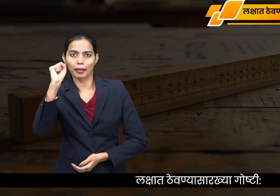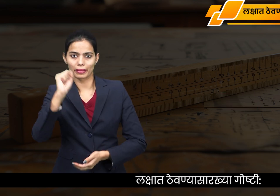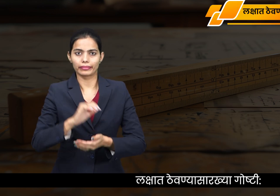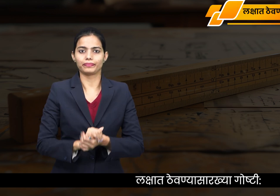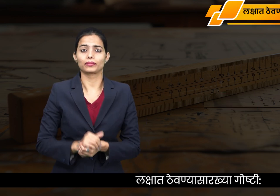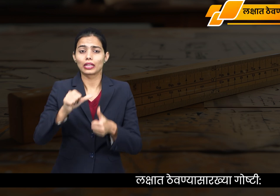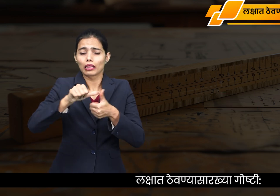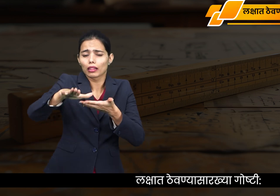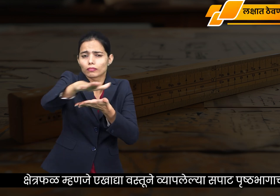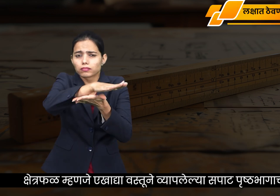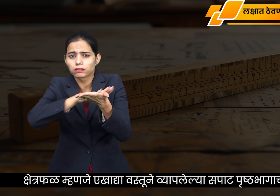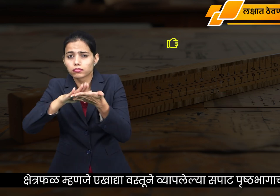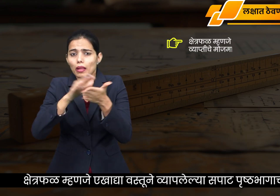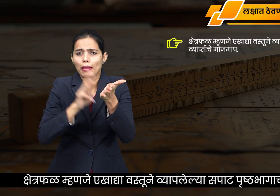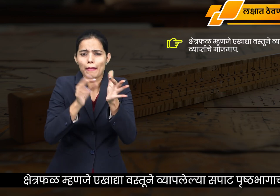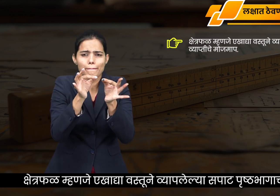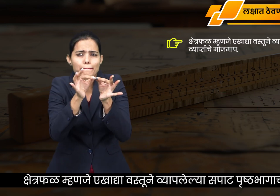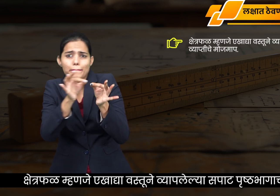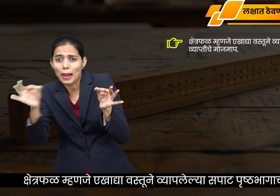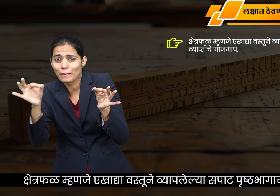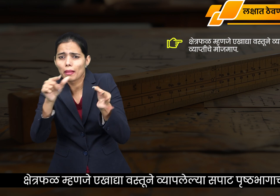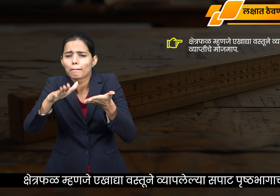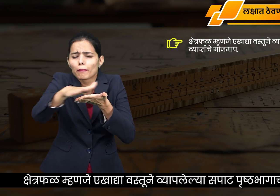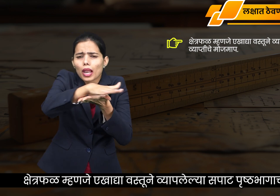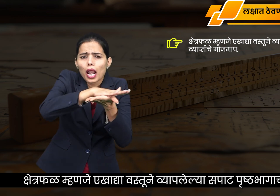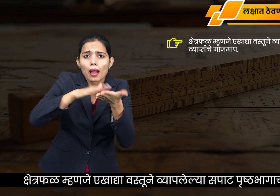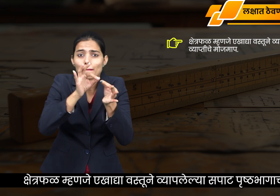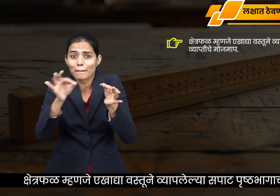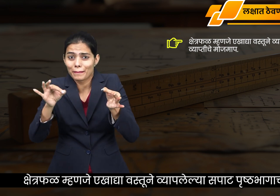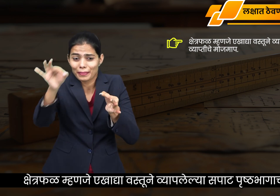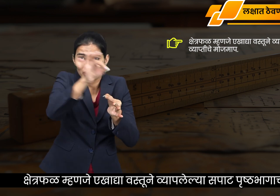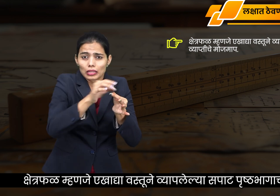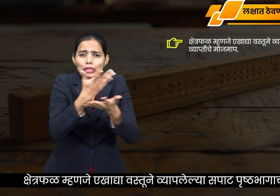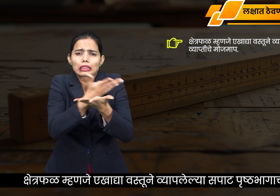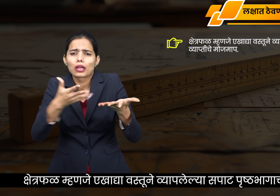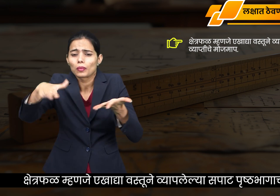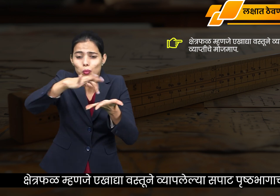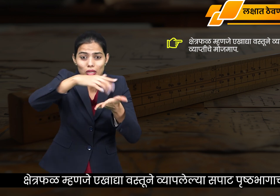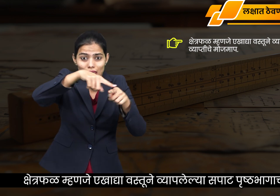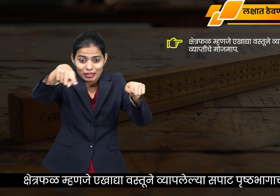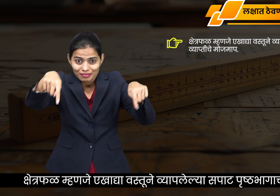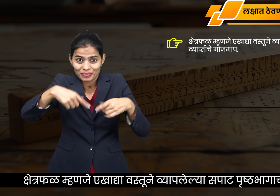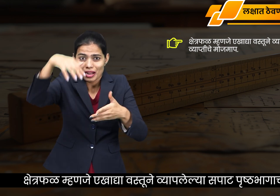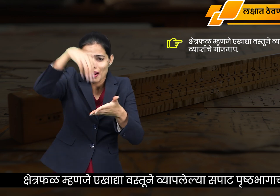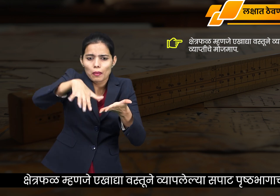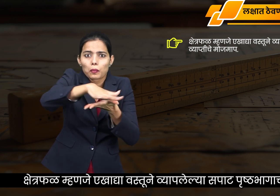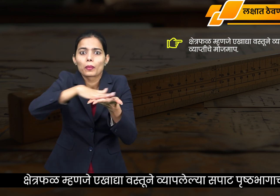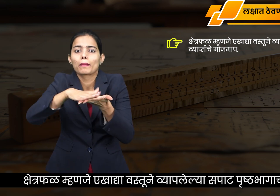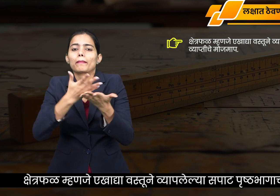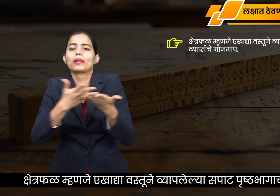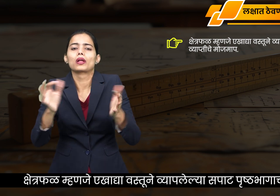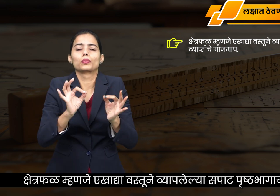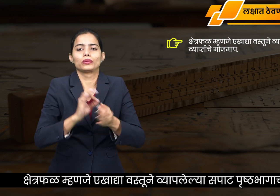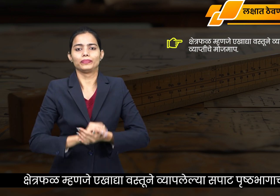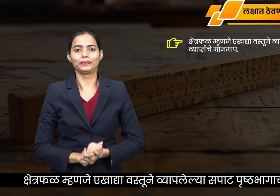लक्षात ठेवण्यासारख्या गोष्टी. क्षेत्रफळ म्हणजे एखाद्या वस्तूने व्यापलेल्या सपाट पृष्ठभागाच्या व्याप्तीचे मोजमाप.